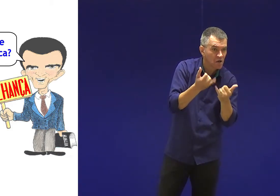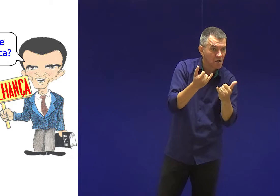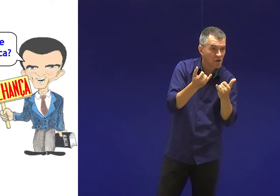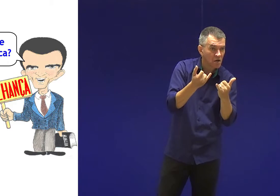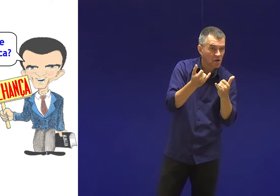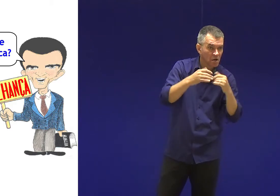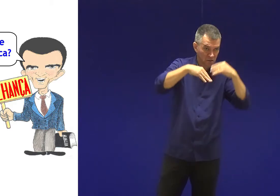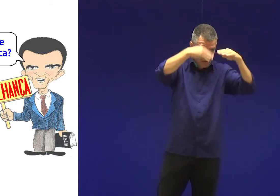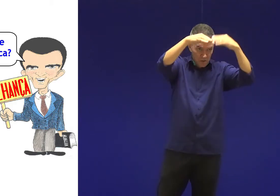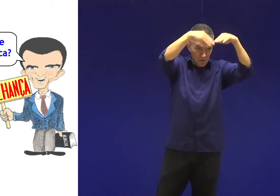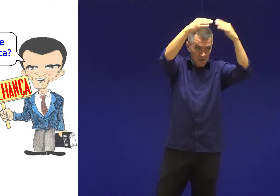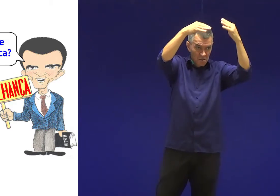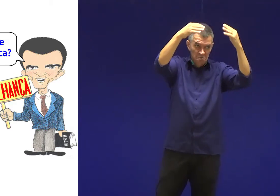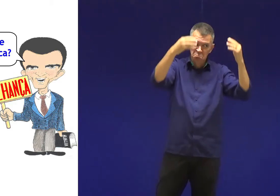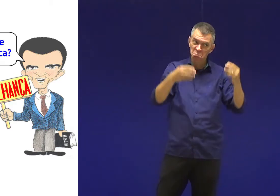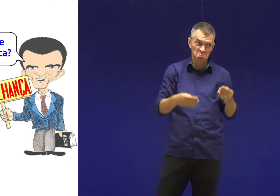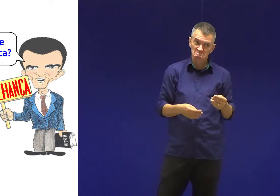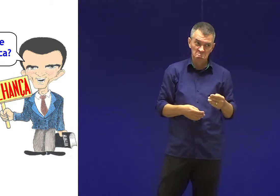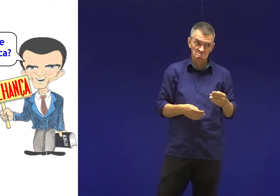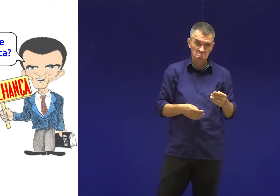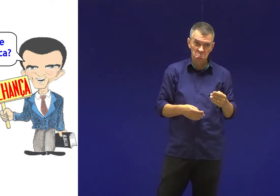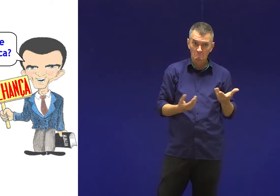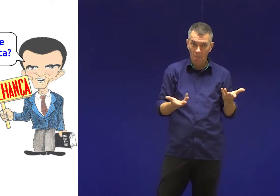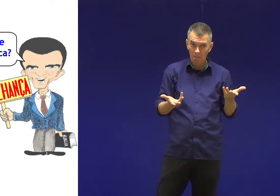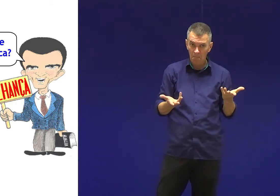Tem gente me falando alguns sinais aqui.